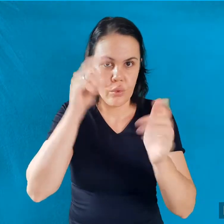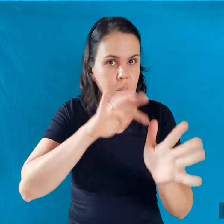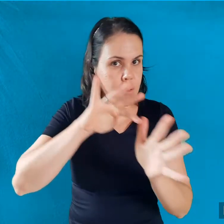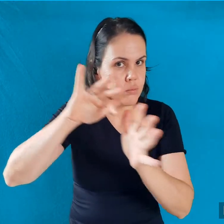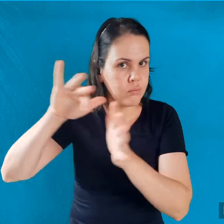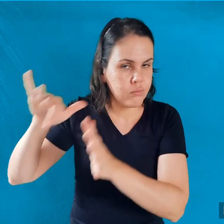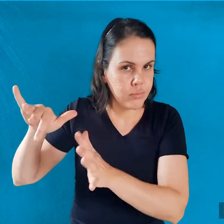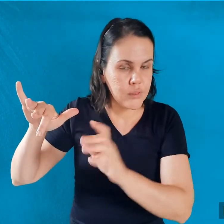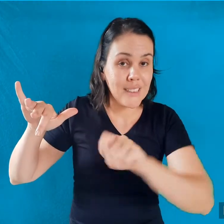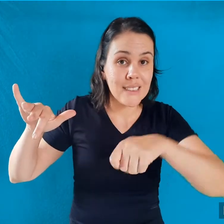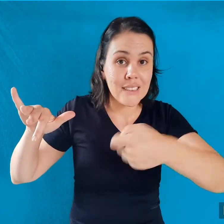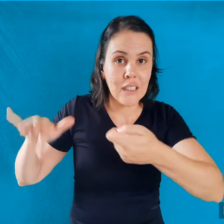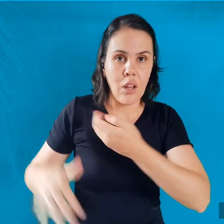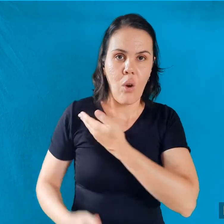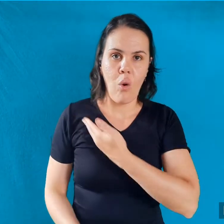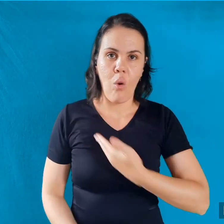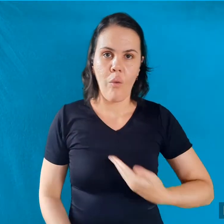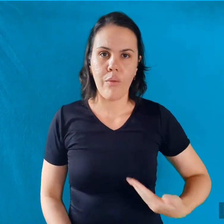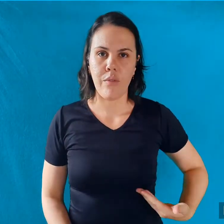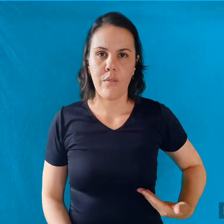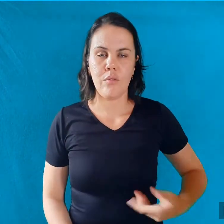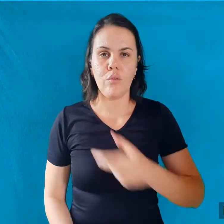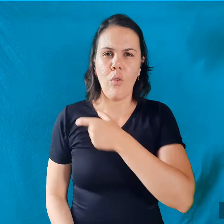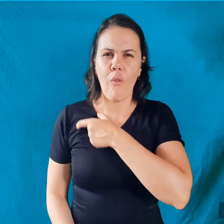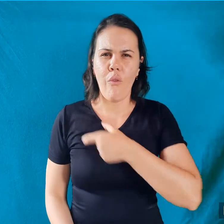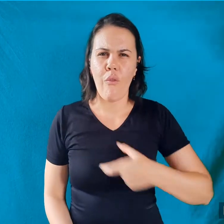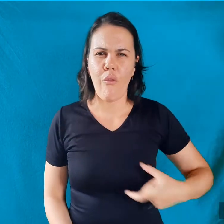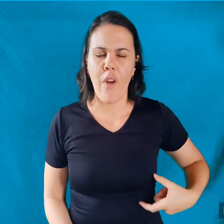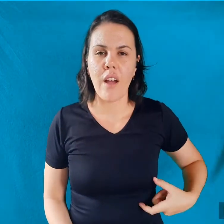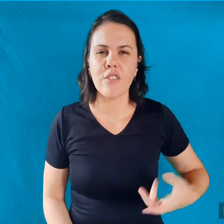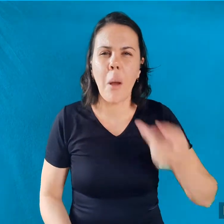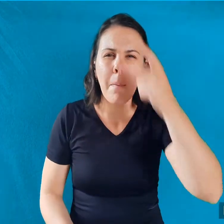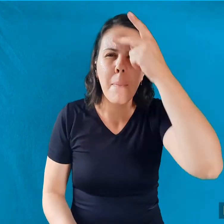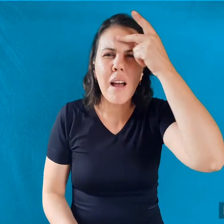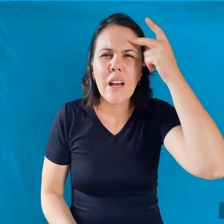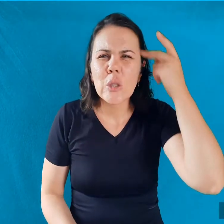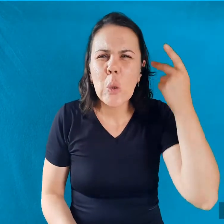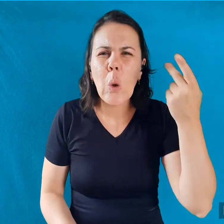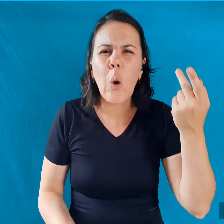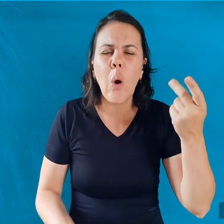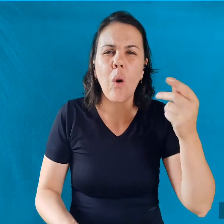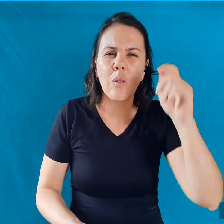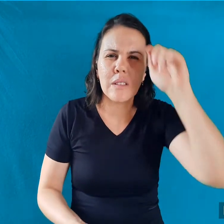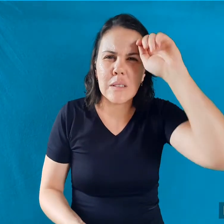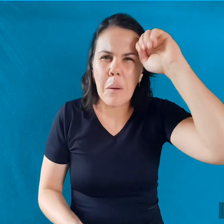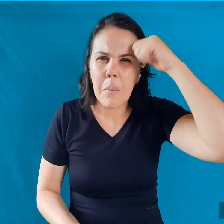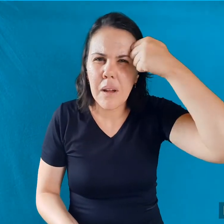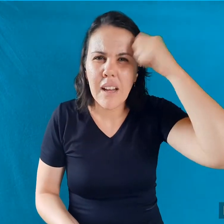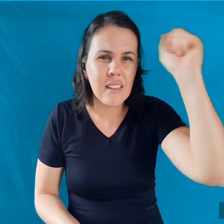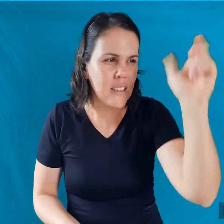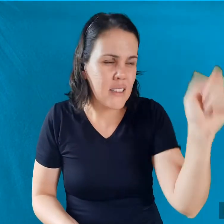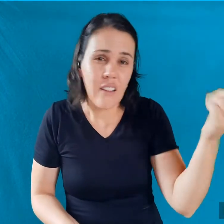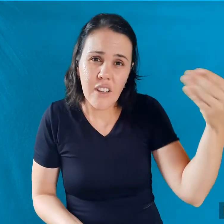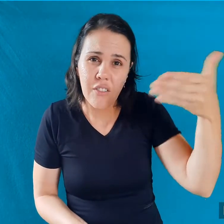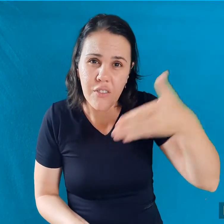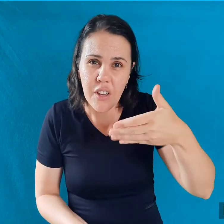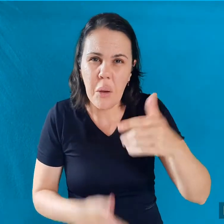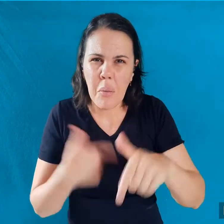Agora era uma república, um presidente que governava. Pessoas que vinham da África como